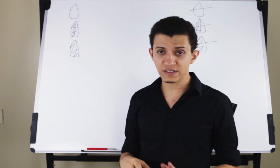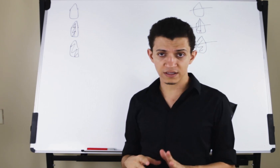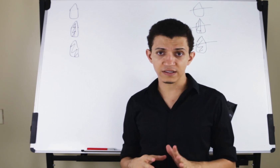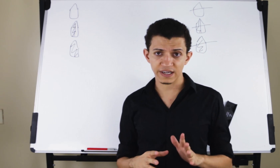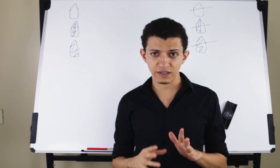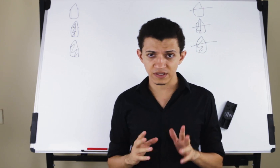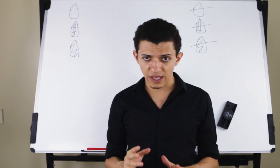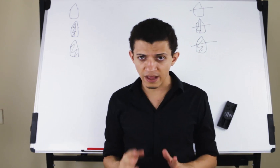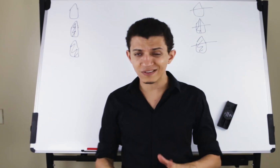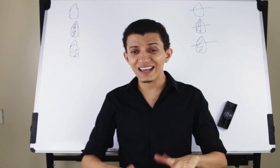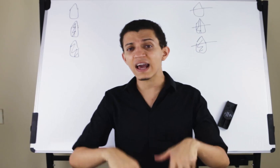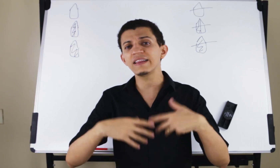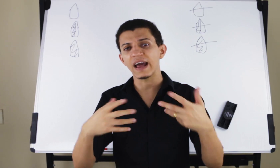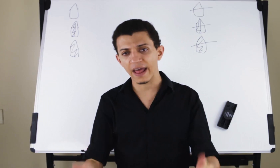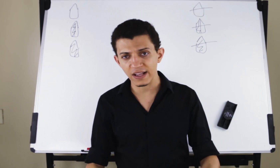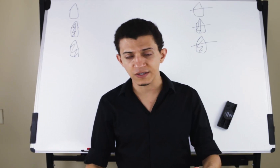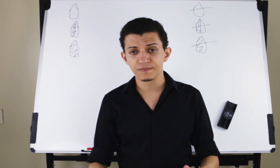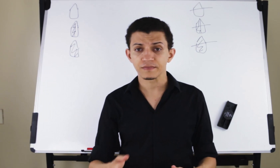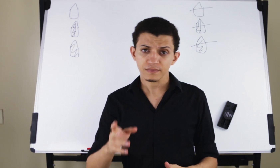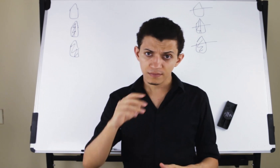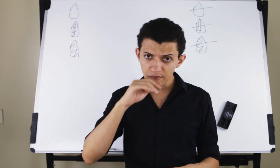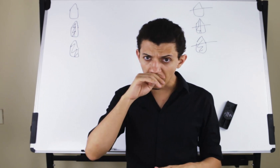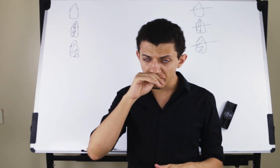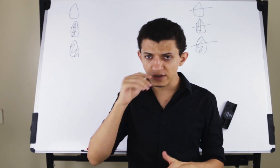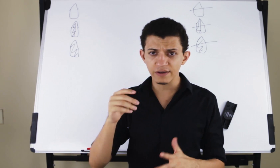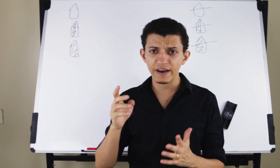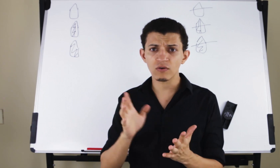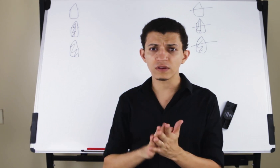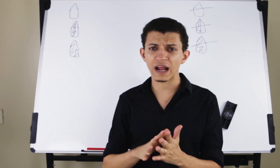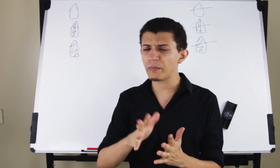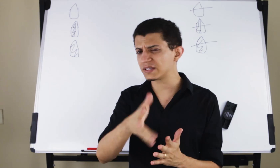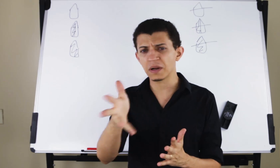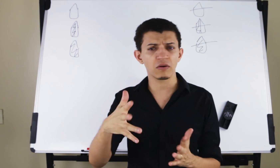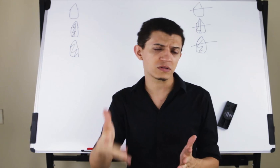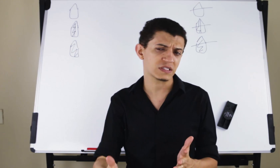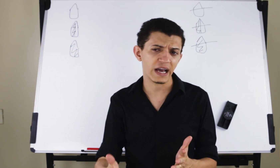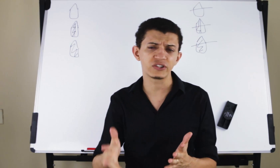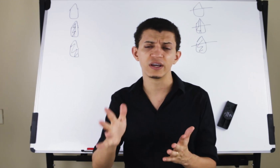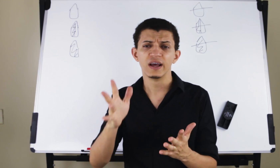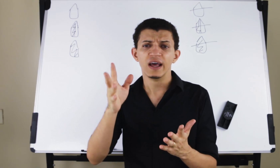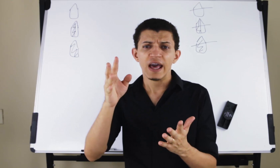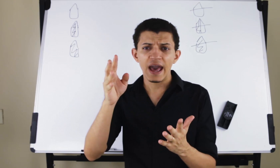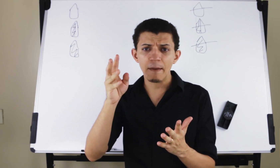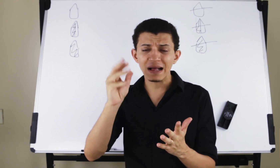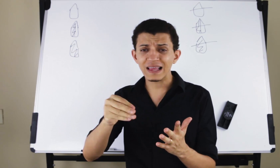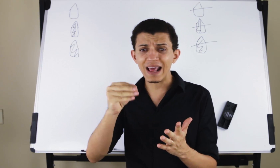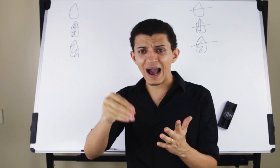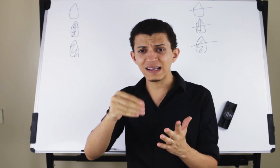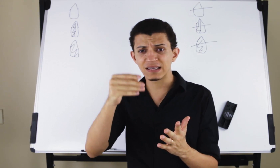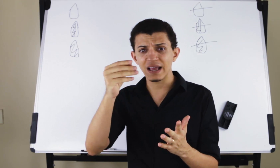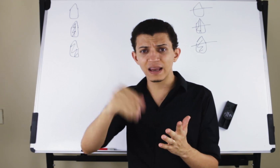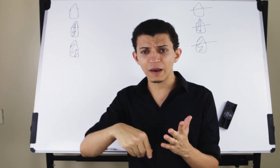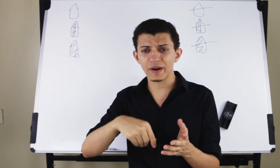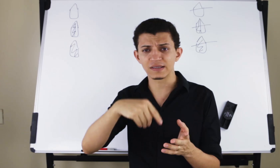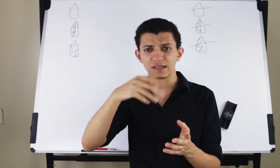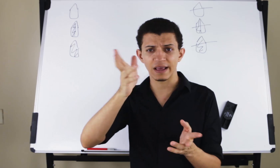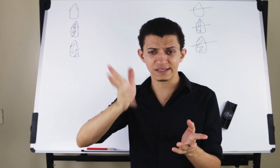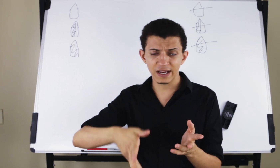Escrita de Sinais e Mistérios e na internet, você vai encontrar, por exemplo, no nosso site, materiais em Libras